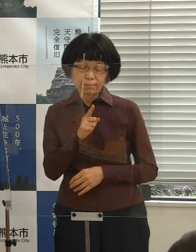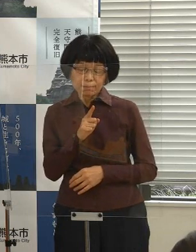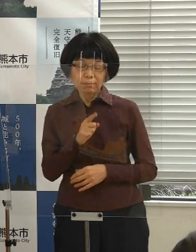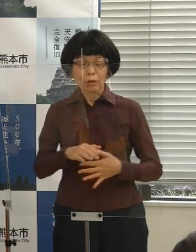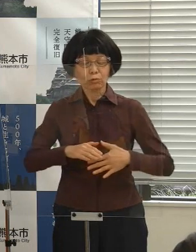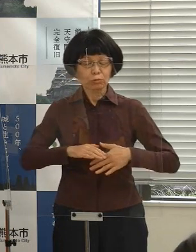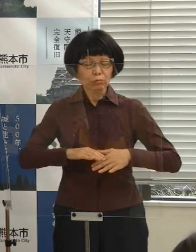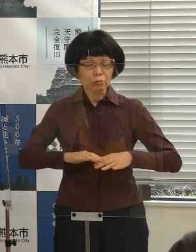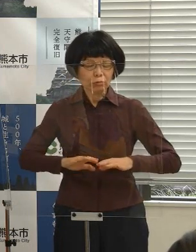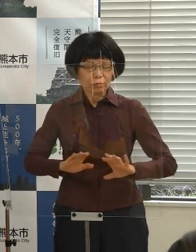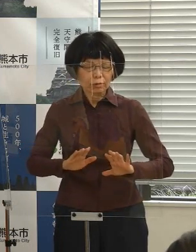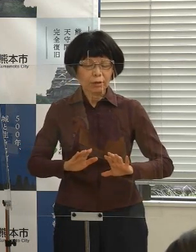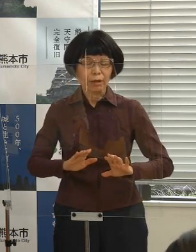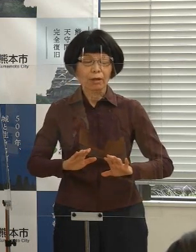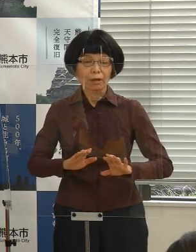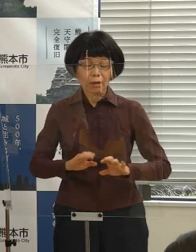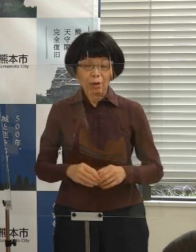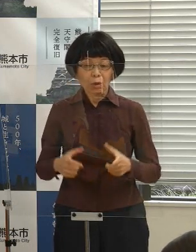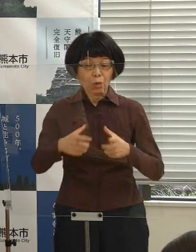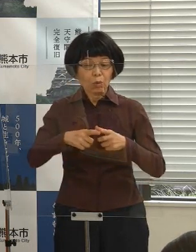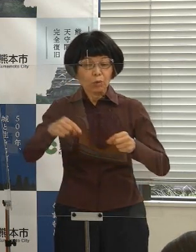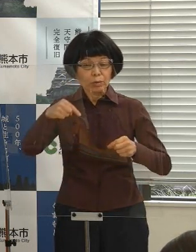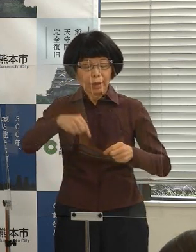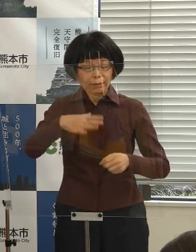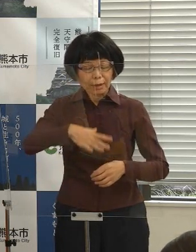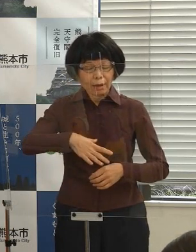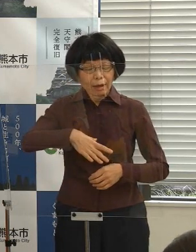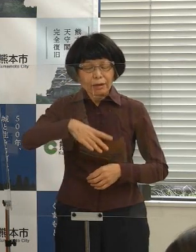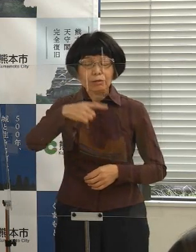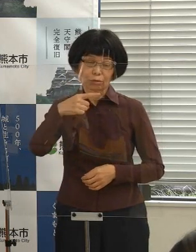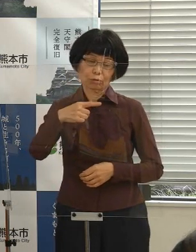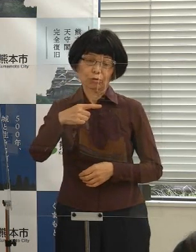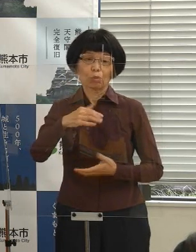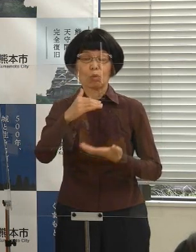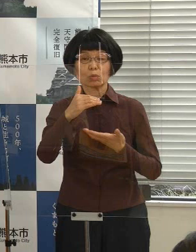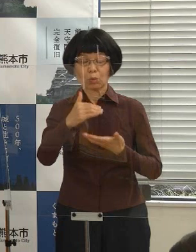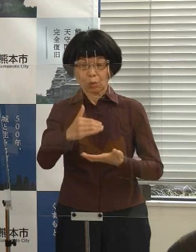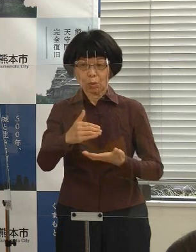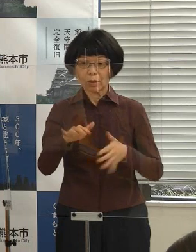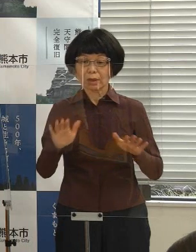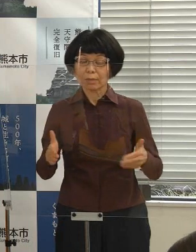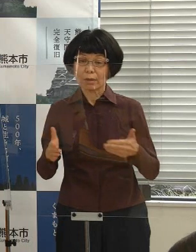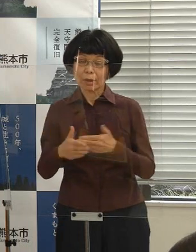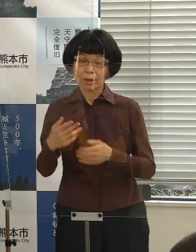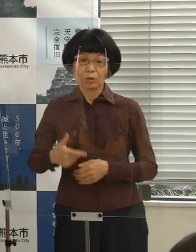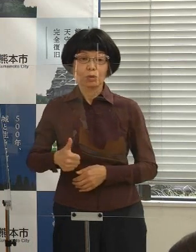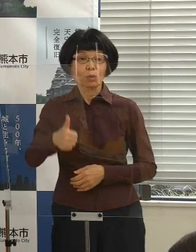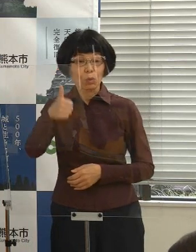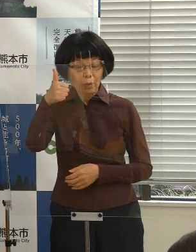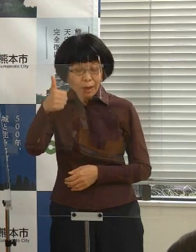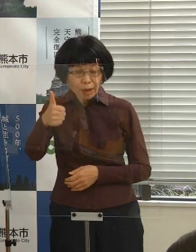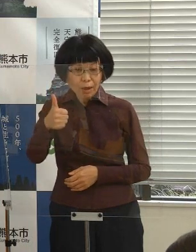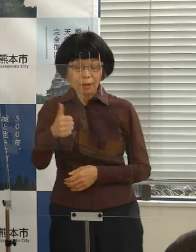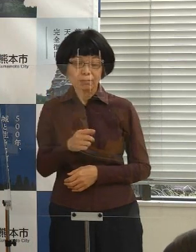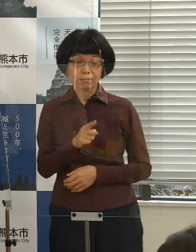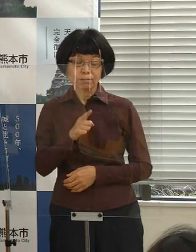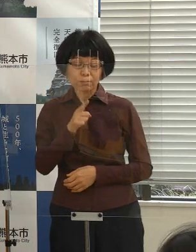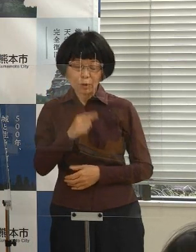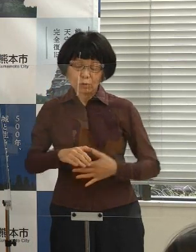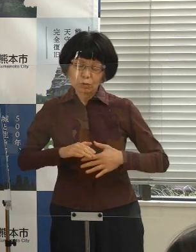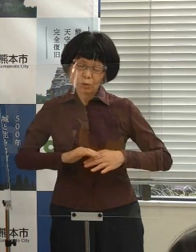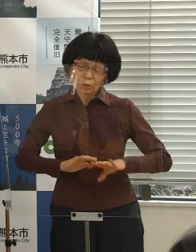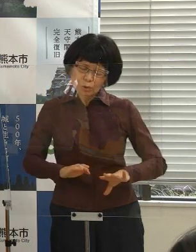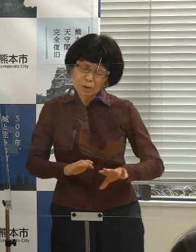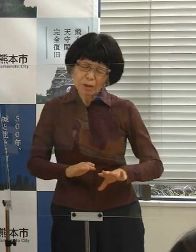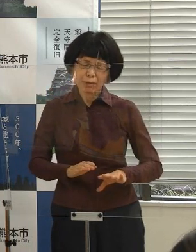能性が高まっていて、国内初の事例になるかと思います。これまでも市長は内密出産をなるべく控えてほ